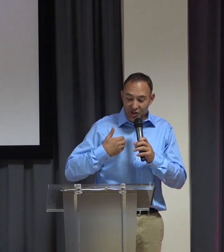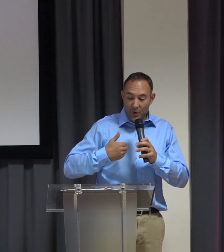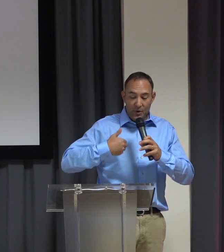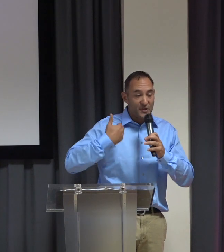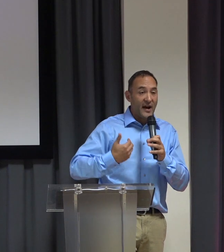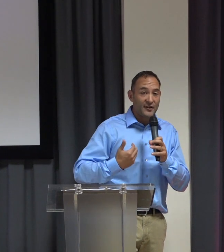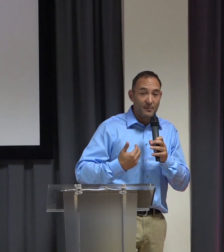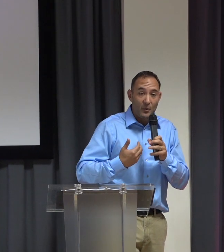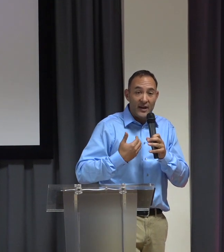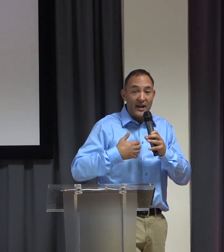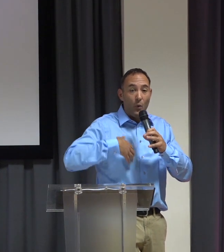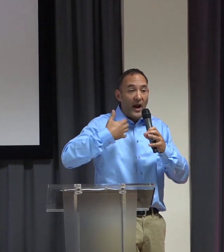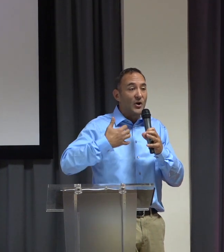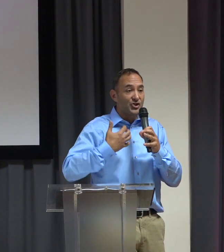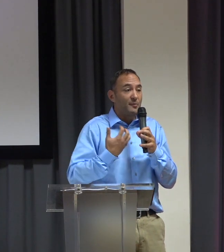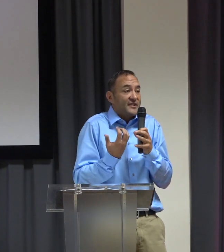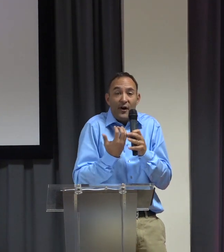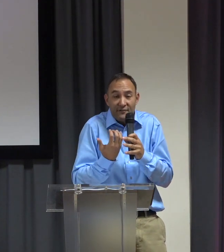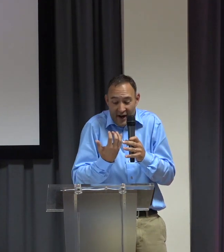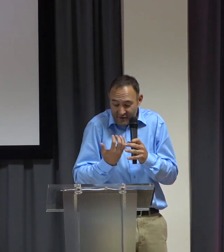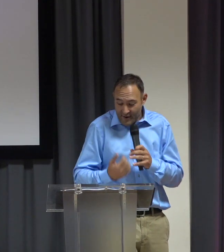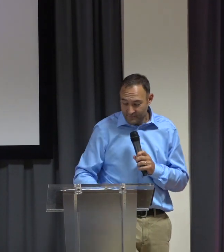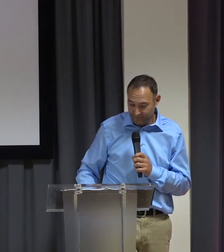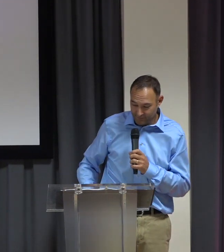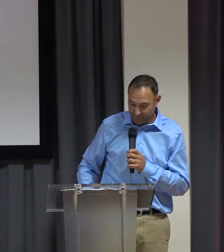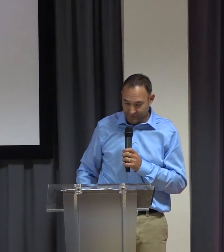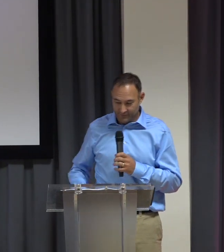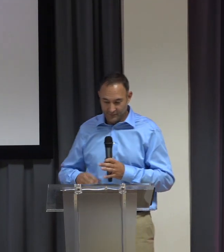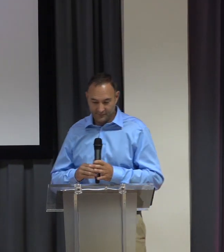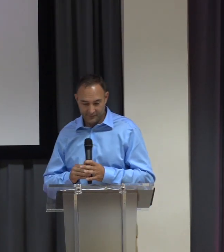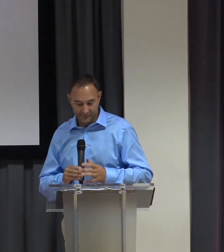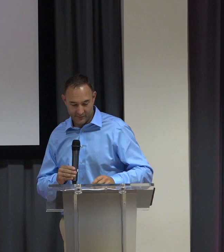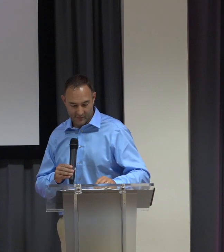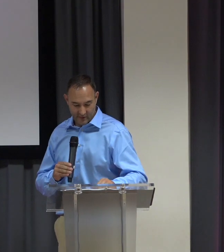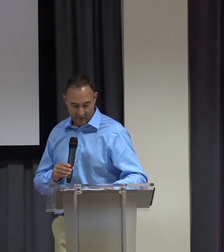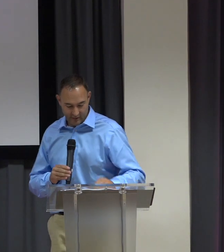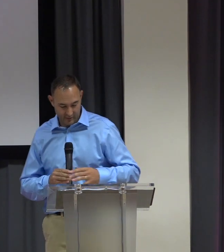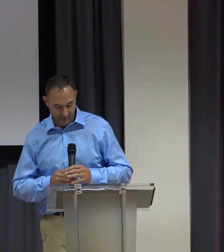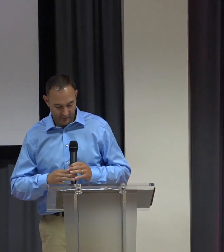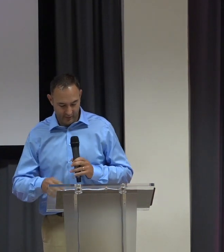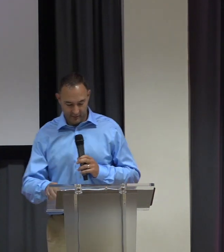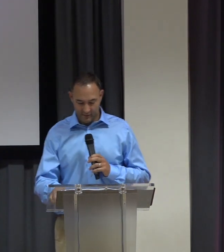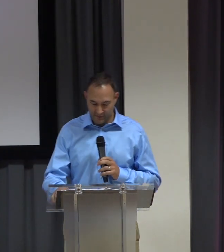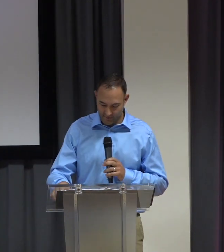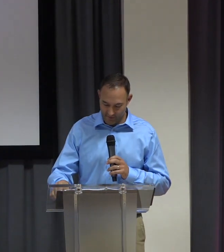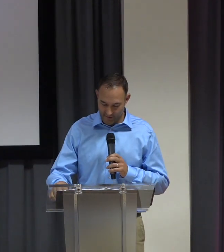only should we respect him, but in a way we should be terrified of him. Je pense que nous devrons le respecter d'une certaine